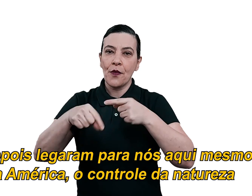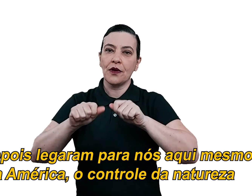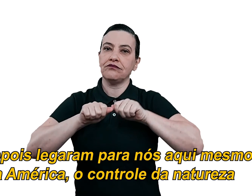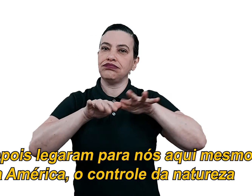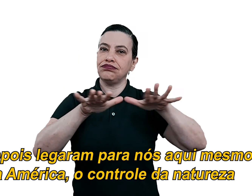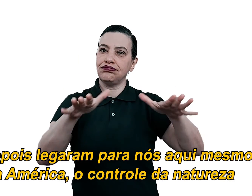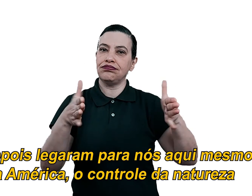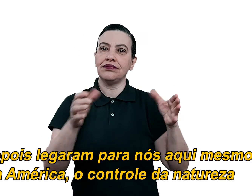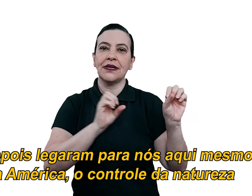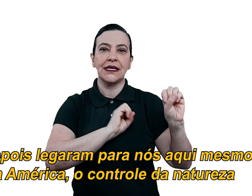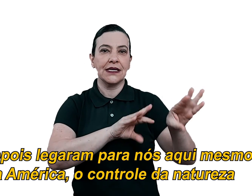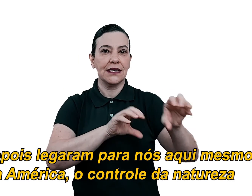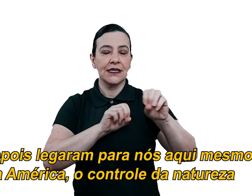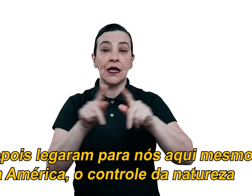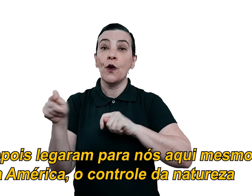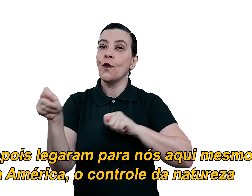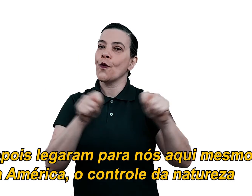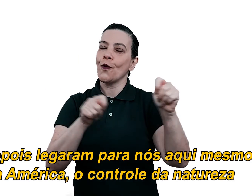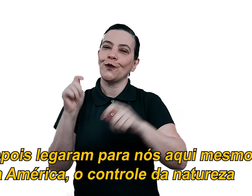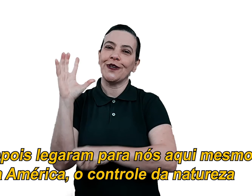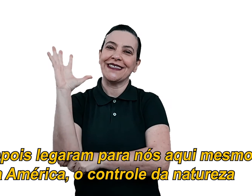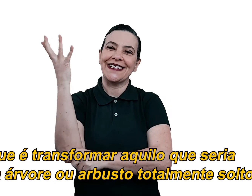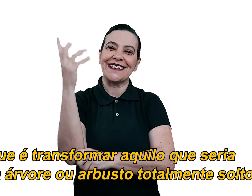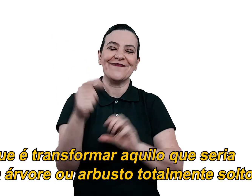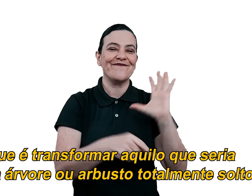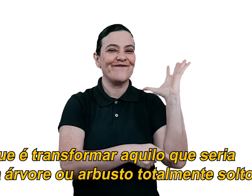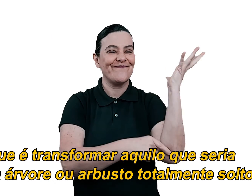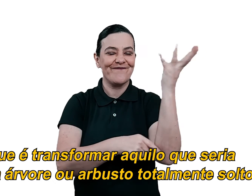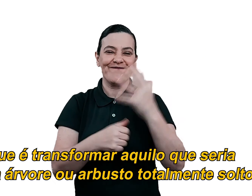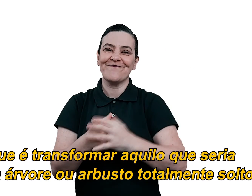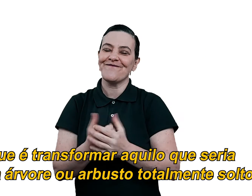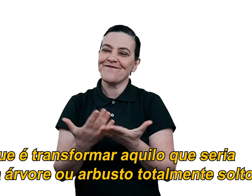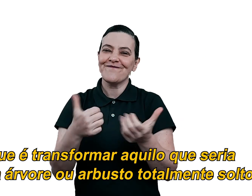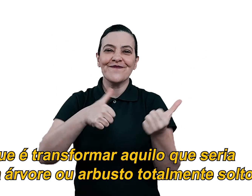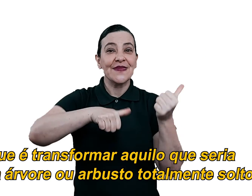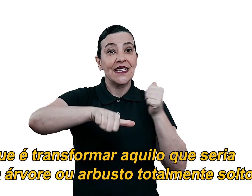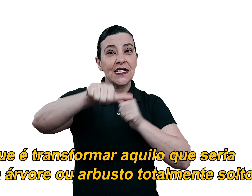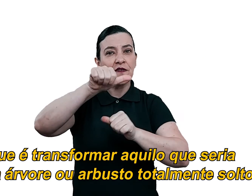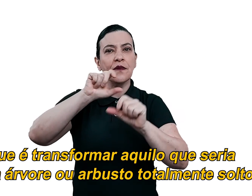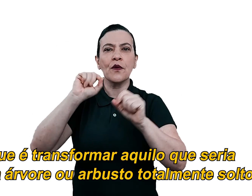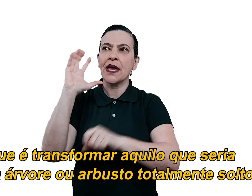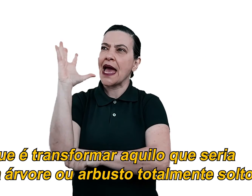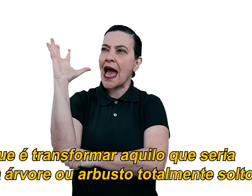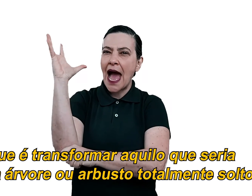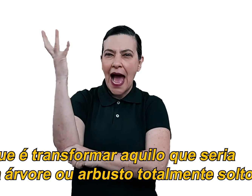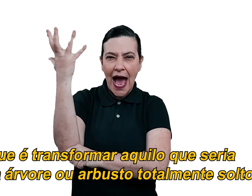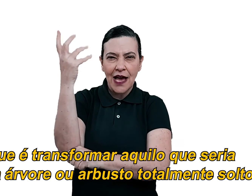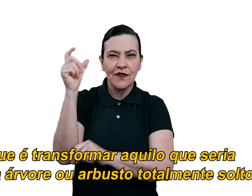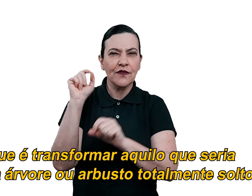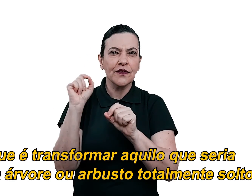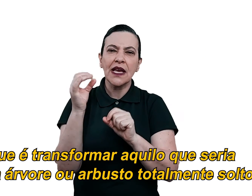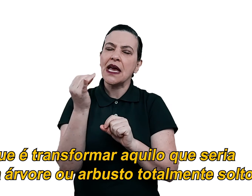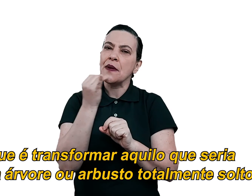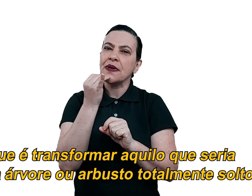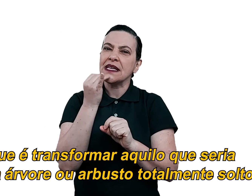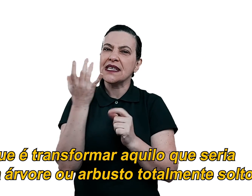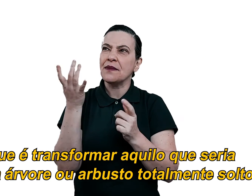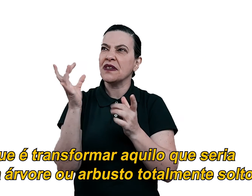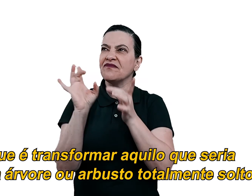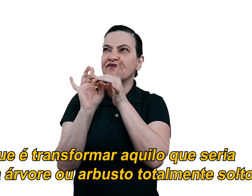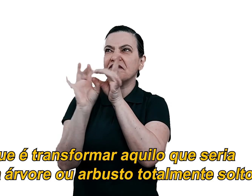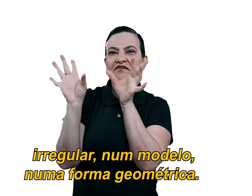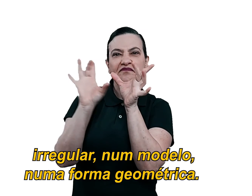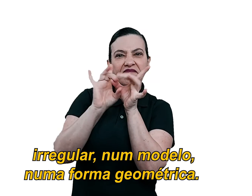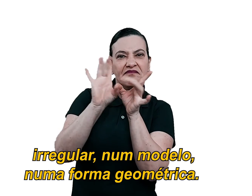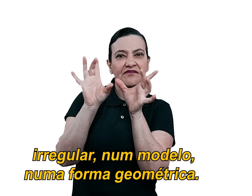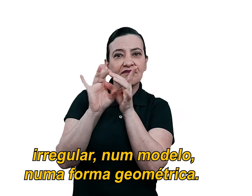para nós, mesmo aqui na América, do controle da natureza, que é, enfim, transformar aquilo que seria uma árvore, um arbusto totalmente